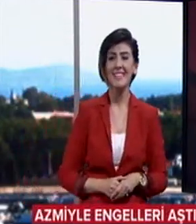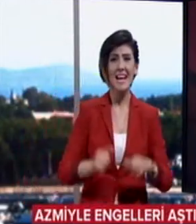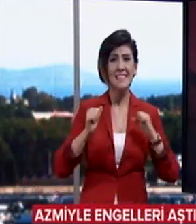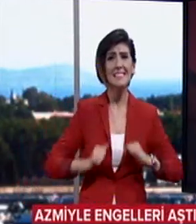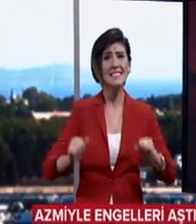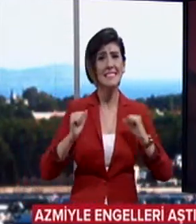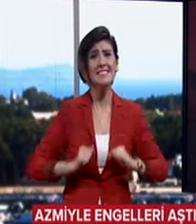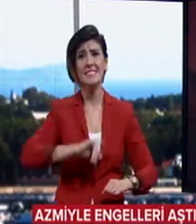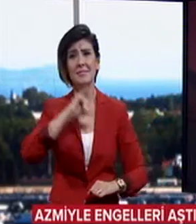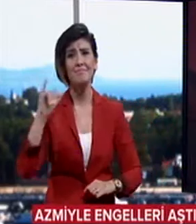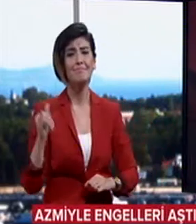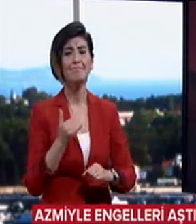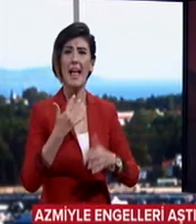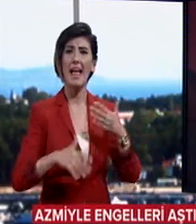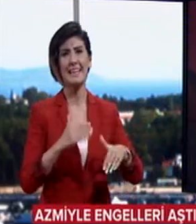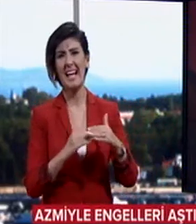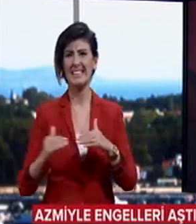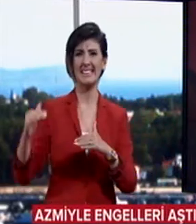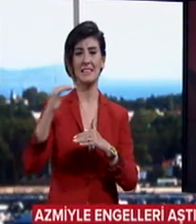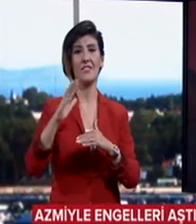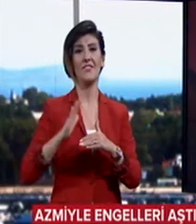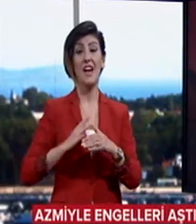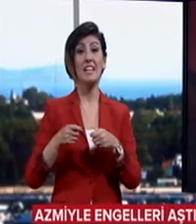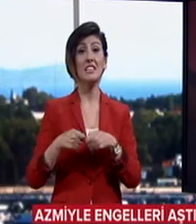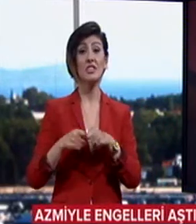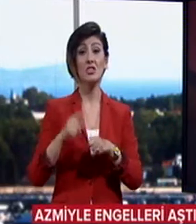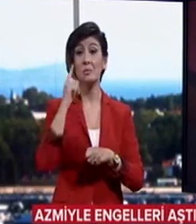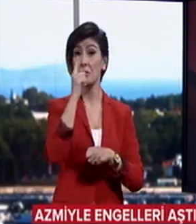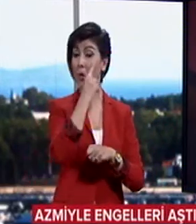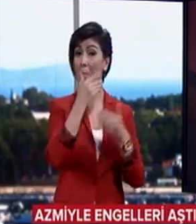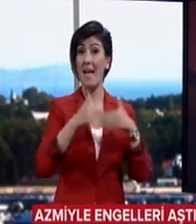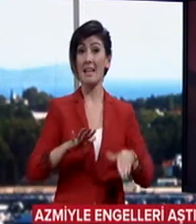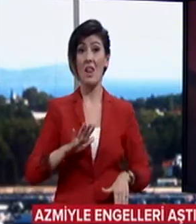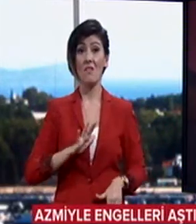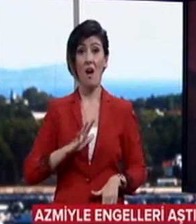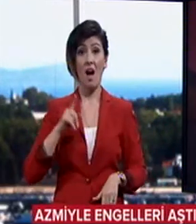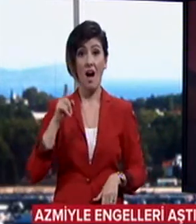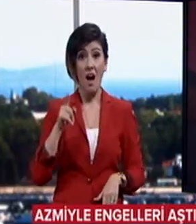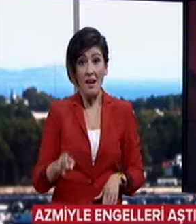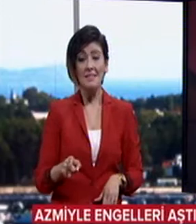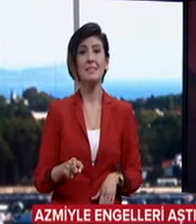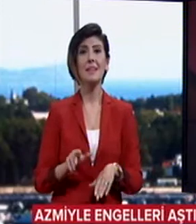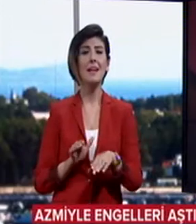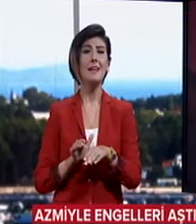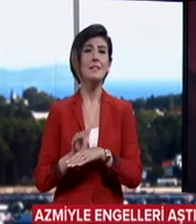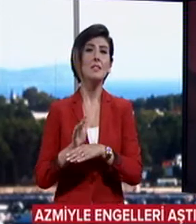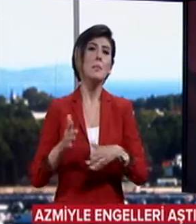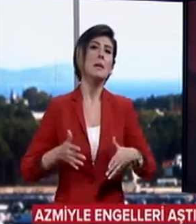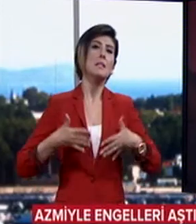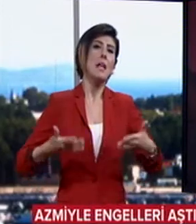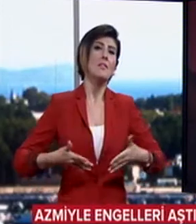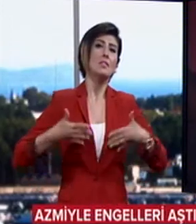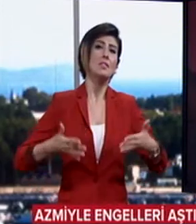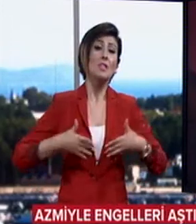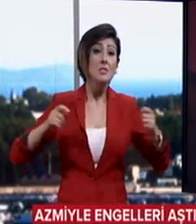Azmi sayesinde engelleri aştı. Kırşehirli görme engelli Muhammed Emin Hekimhan,